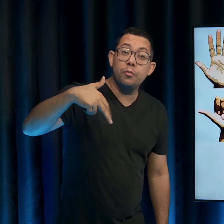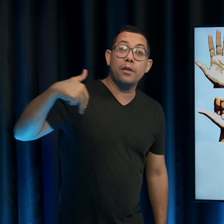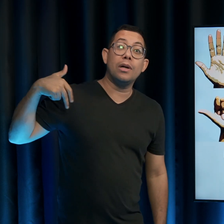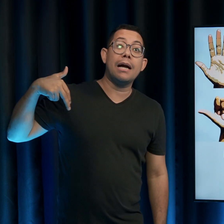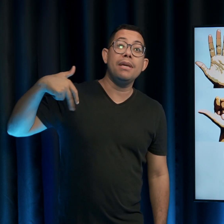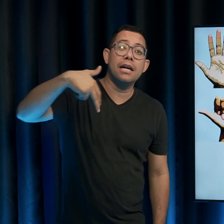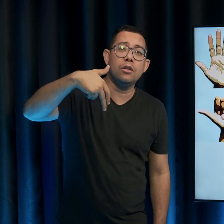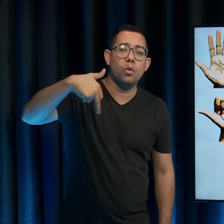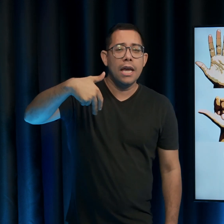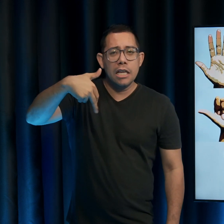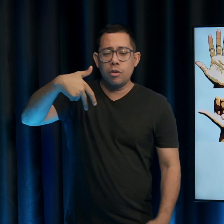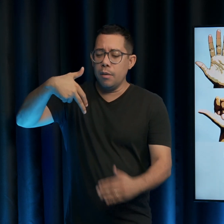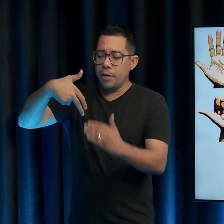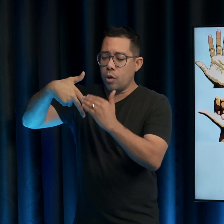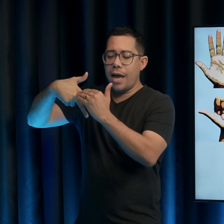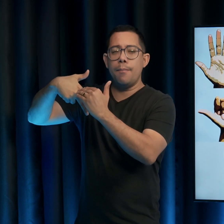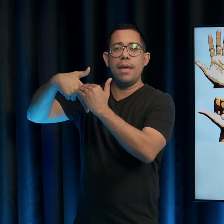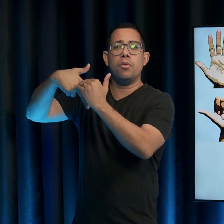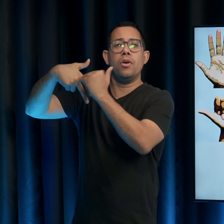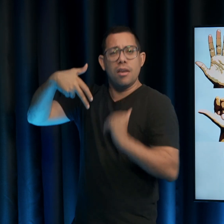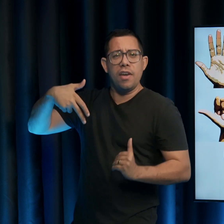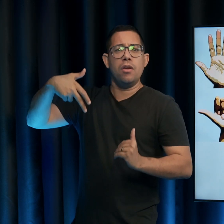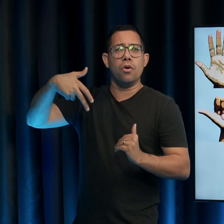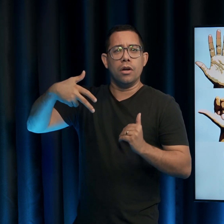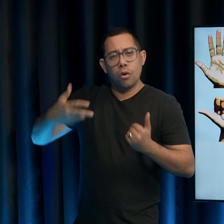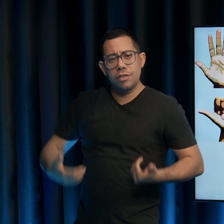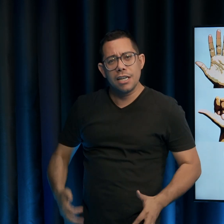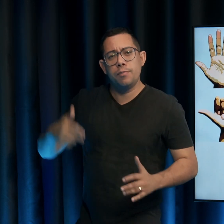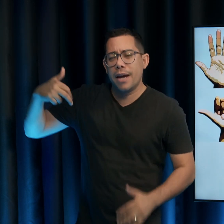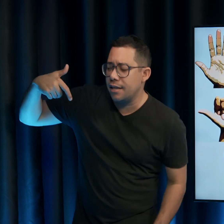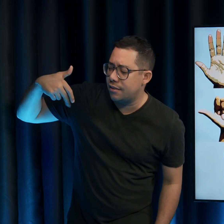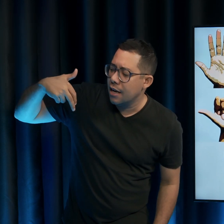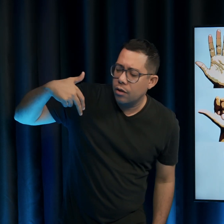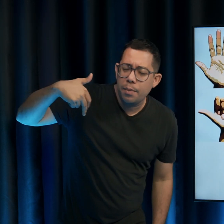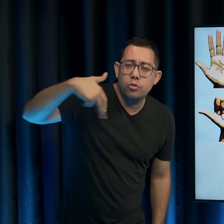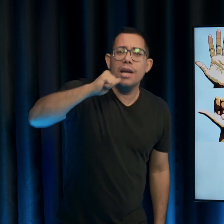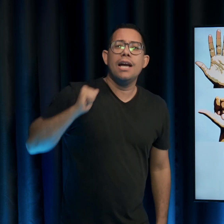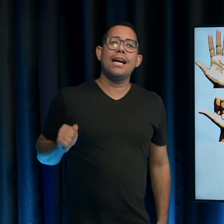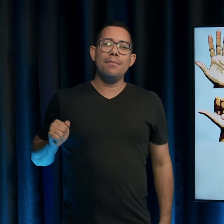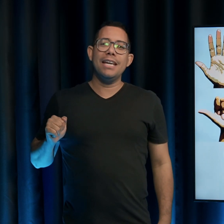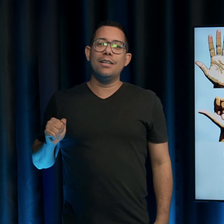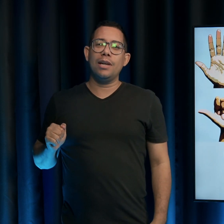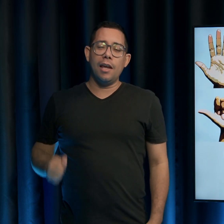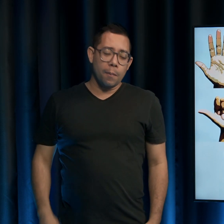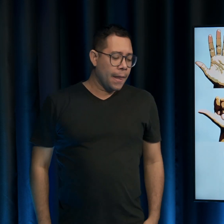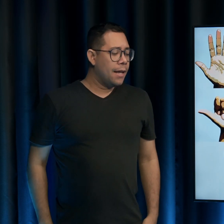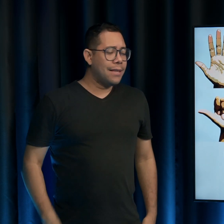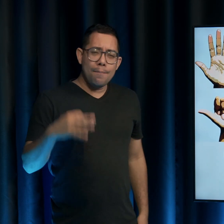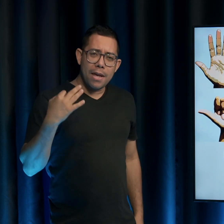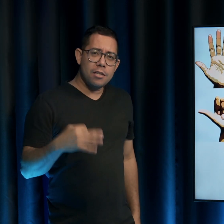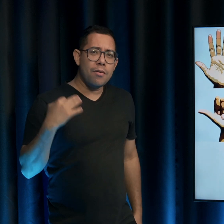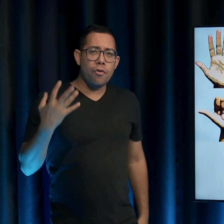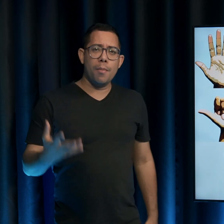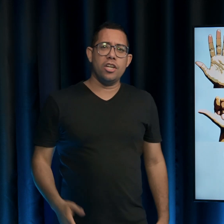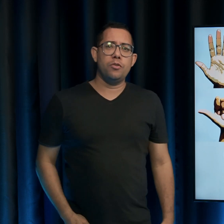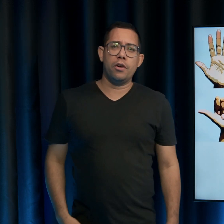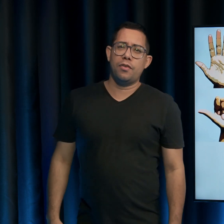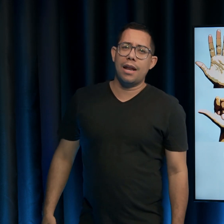pessoa caminhando. Isso aqui, pessoal, é membro inferior, ou seja, as pernas. Então, a pessoa caminhando aqui. Da mesma forma, a gente pode falar assim,